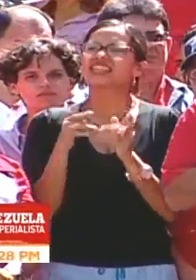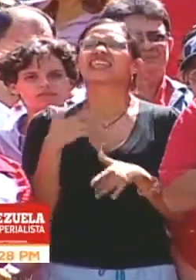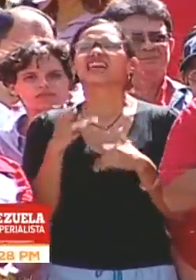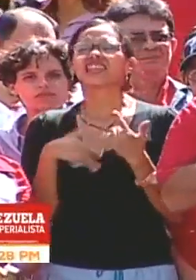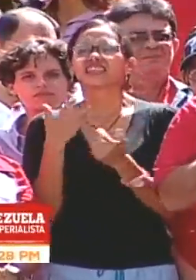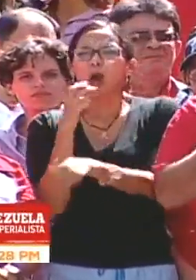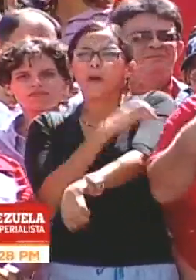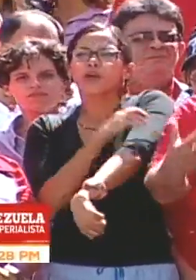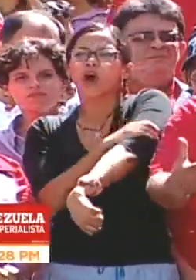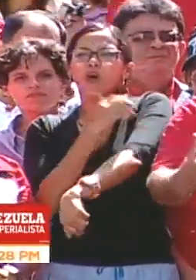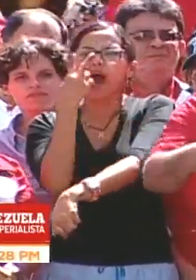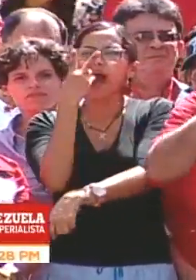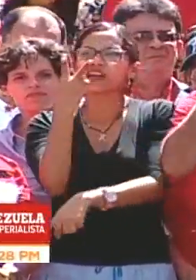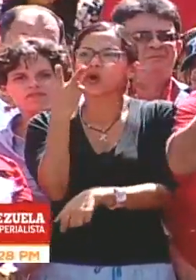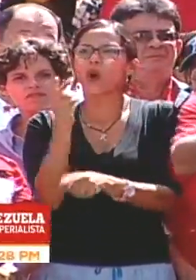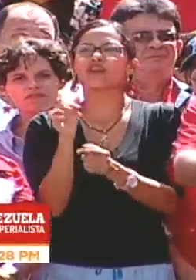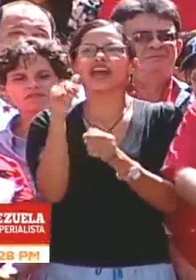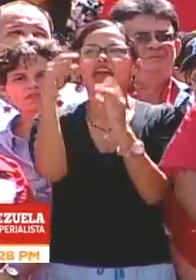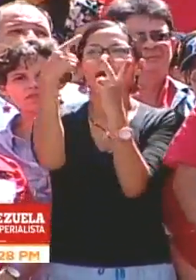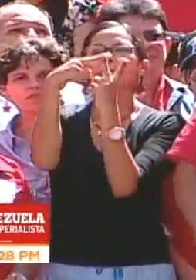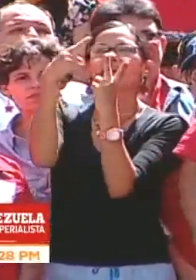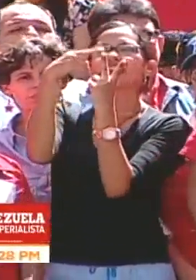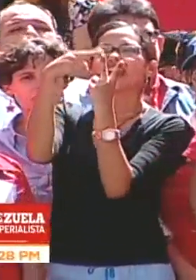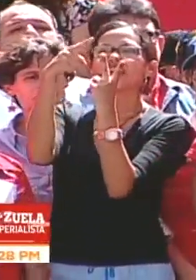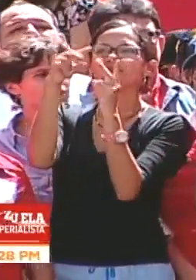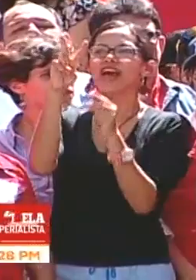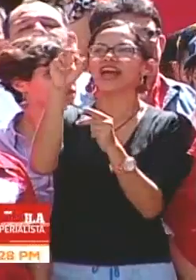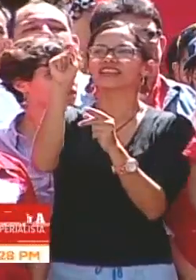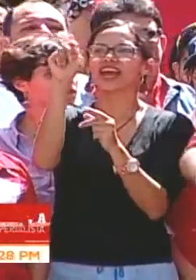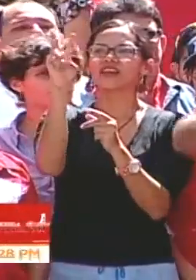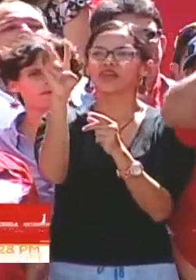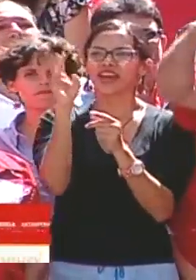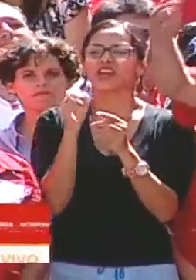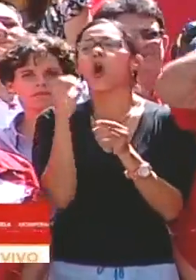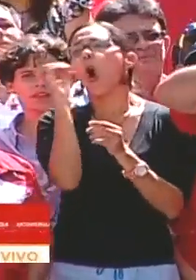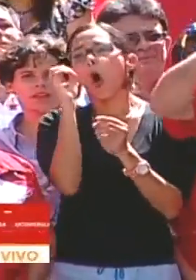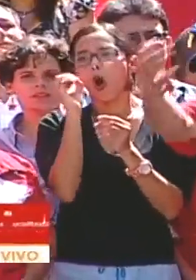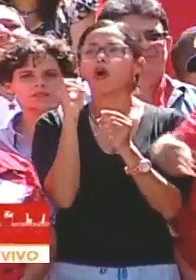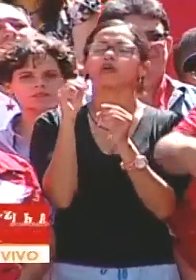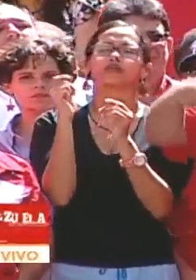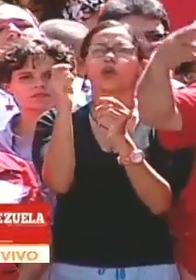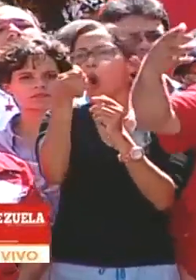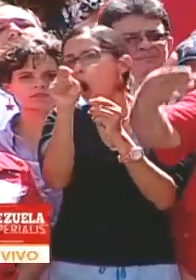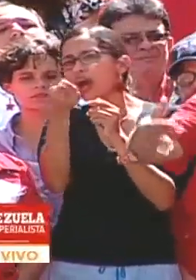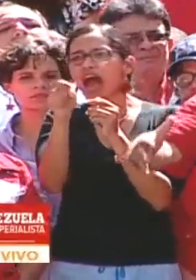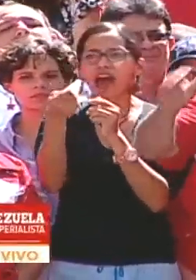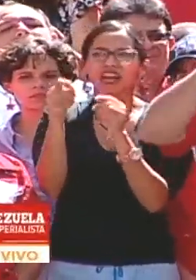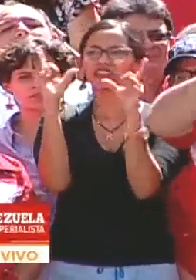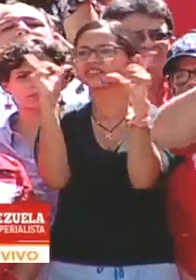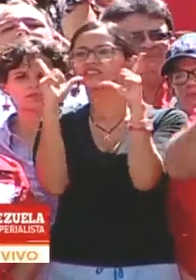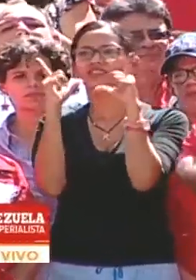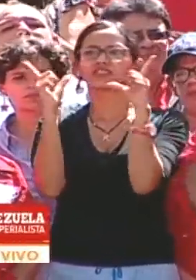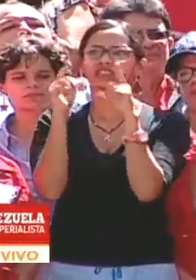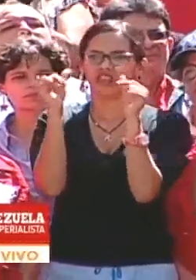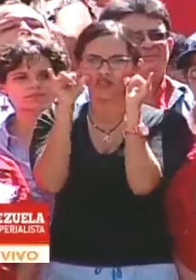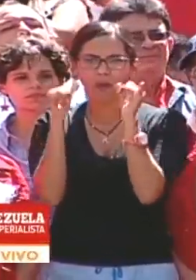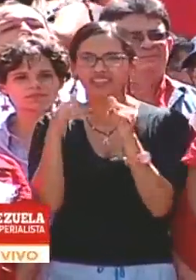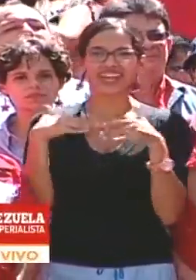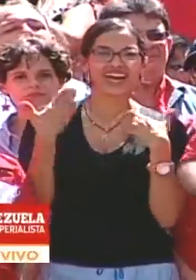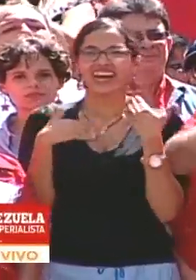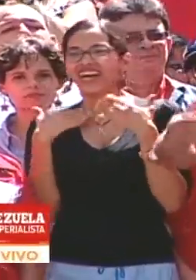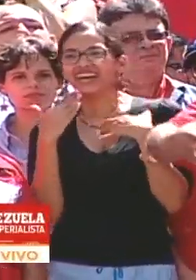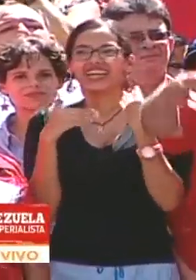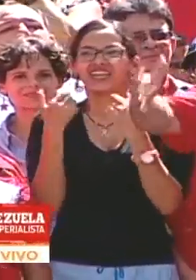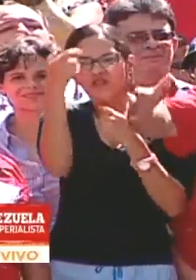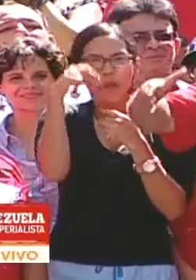sentirá la derecha cuando ve un pase de Venezolana de Televisión o de algún canal, otro canal que se les ocurra transmitirlo,